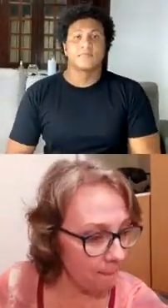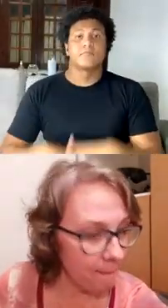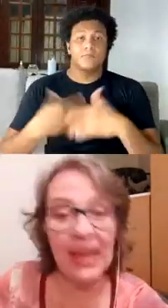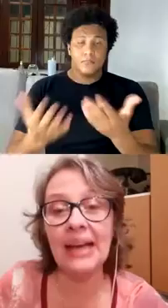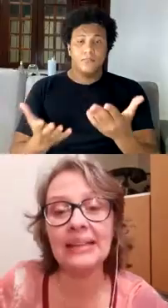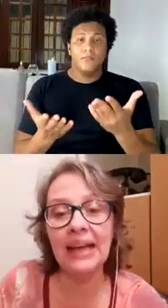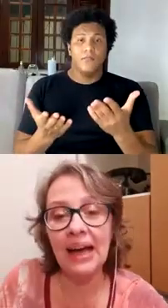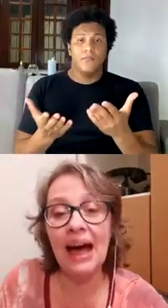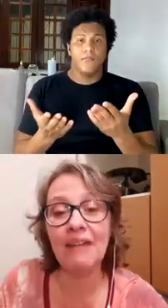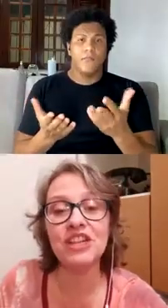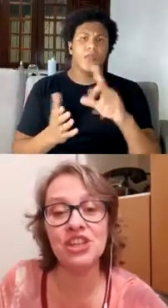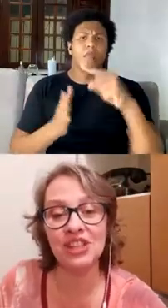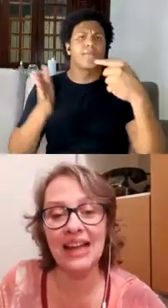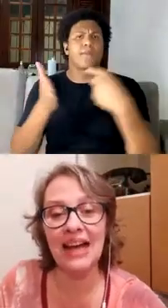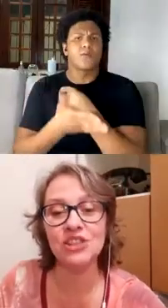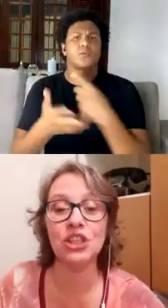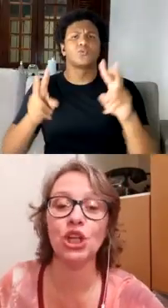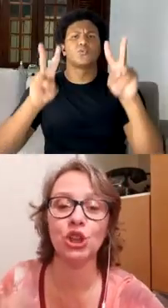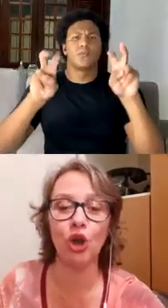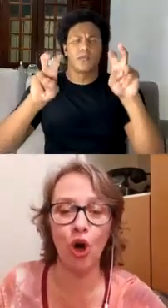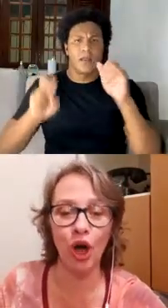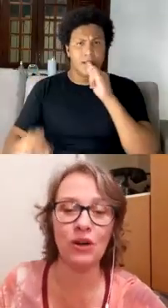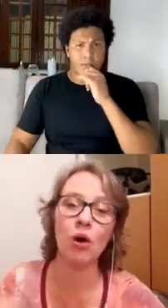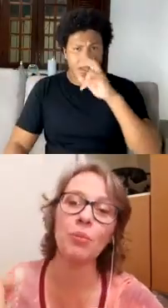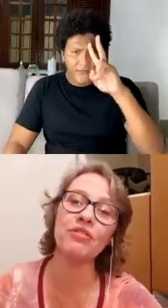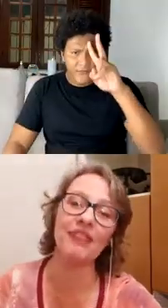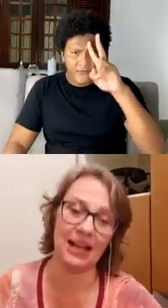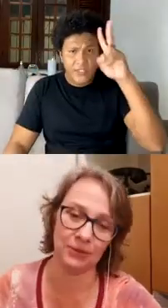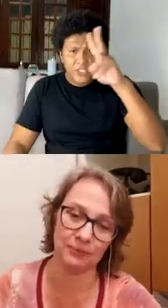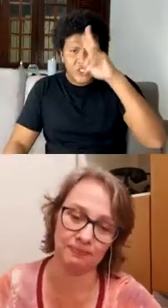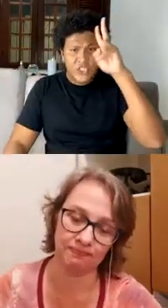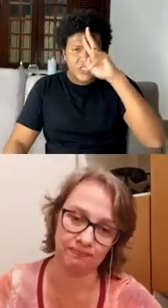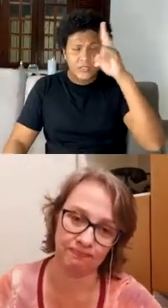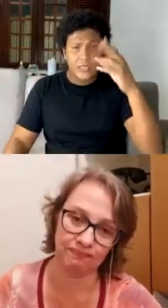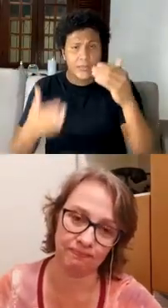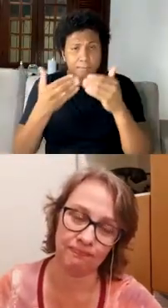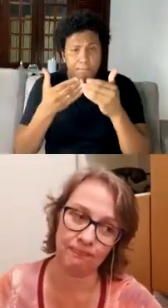se perder a virgindade dói como falo.